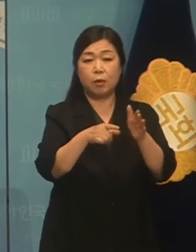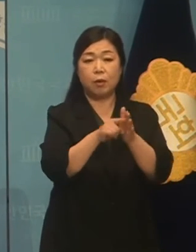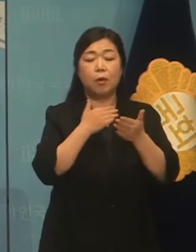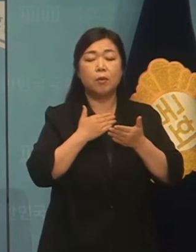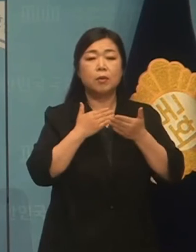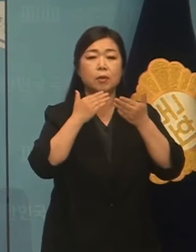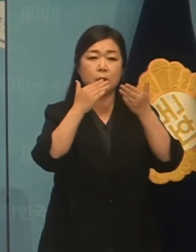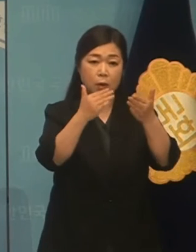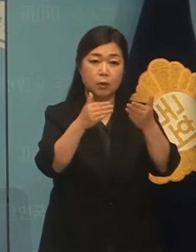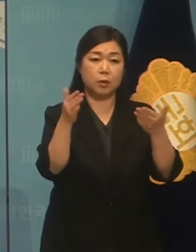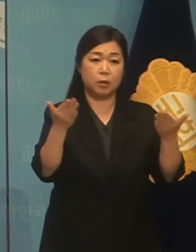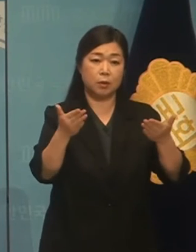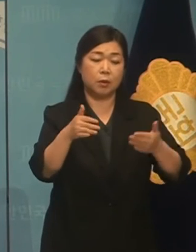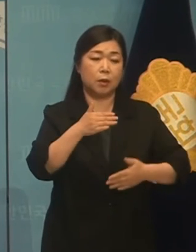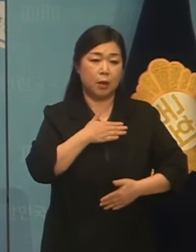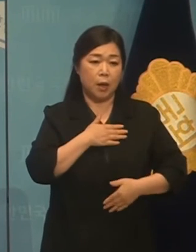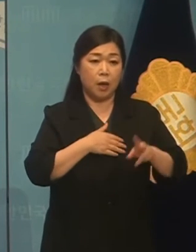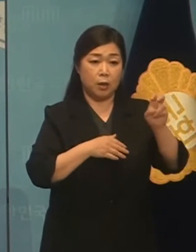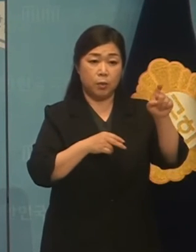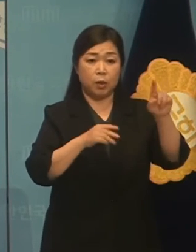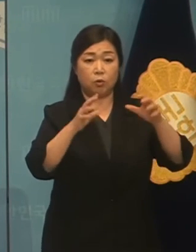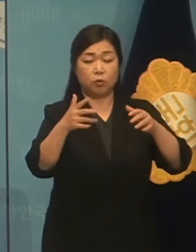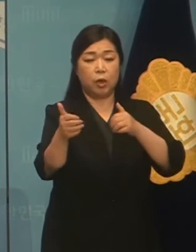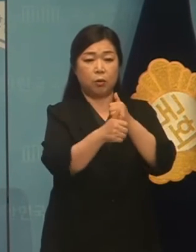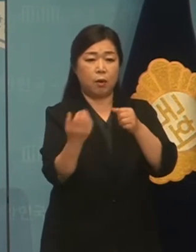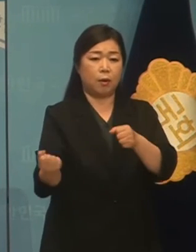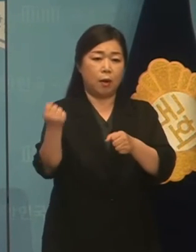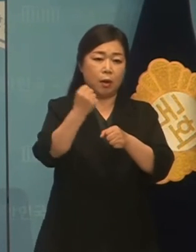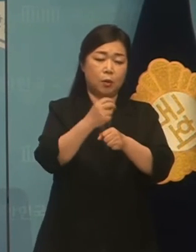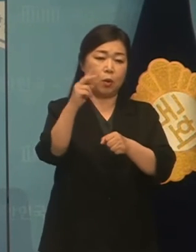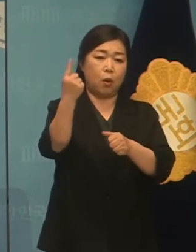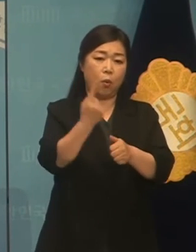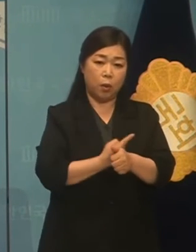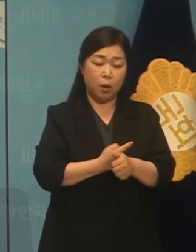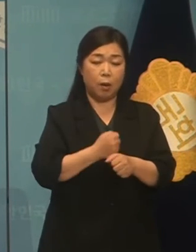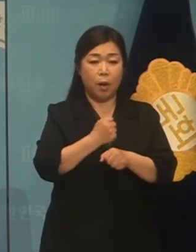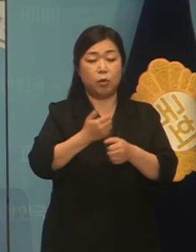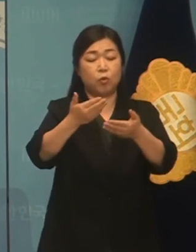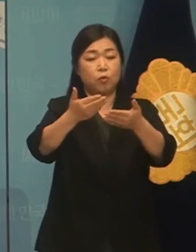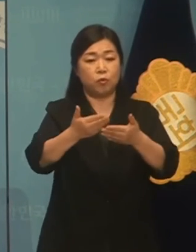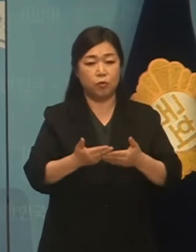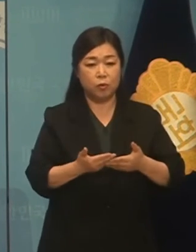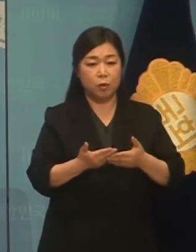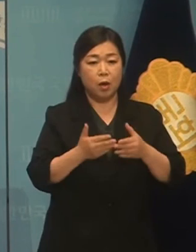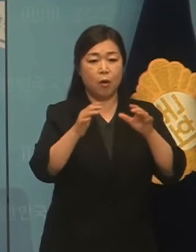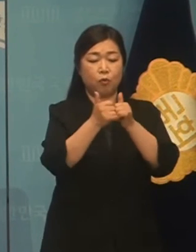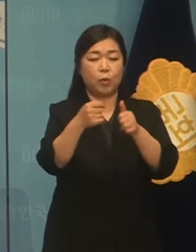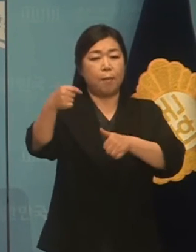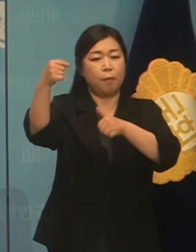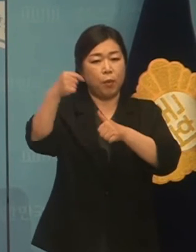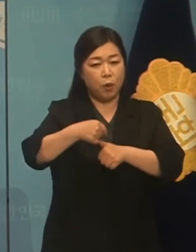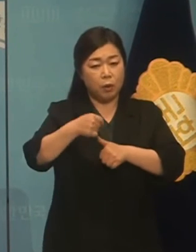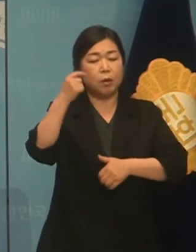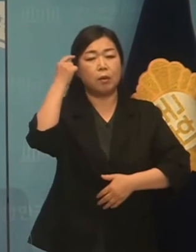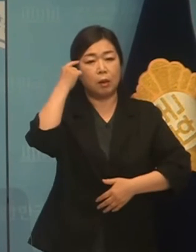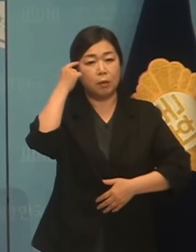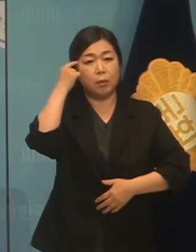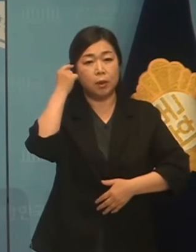헌신하는 것이 저를 21대 국회로 복귀시켜준 국민의 준엄한 명령이라고